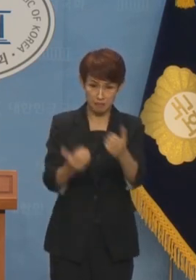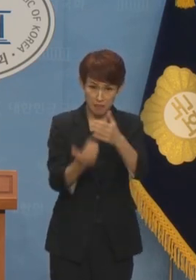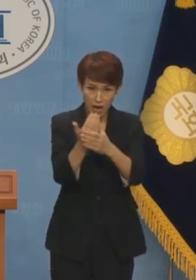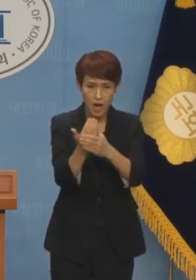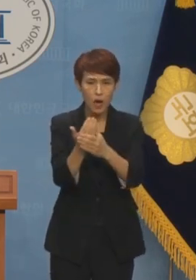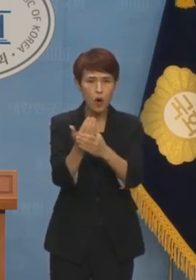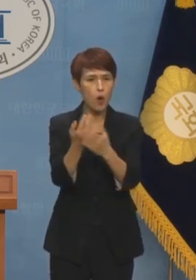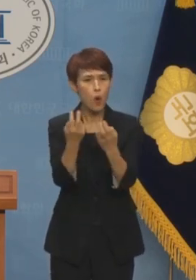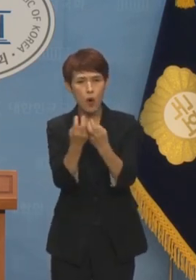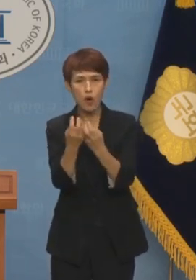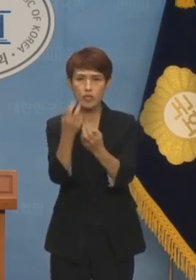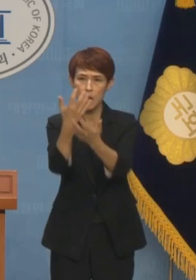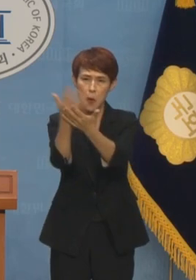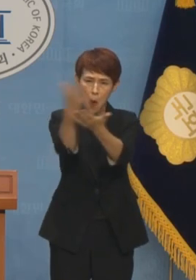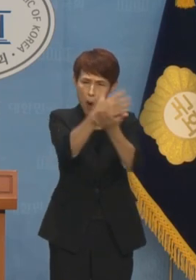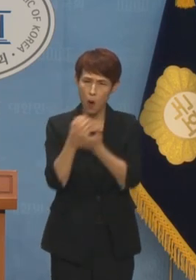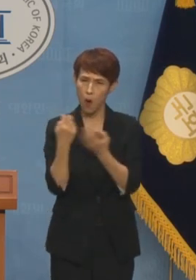합니다.